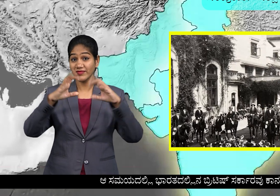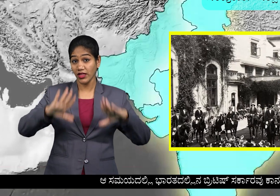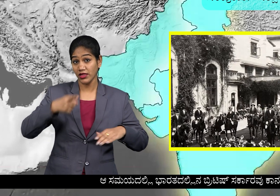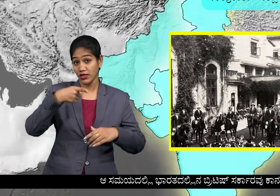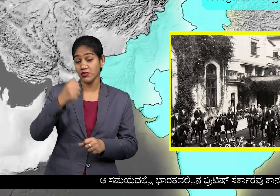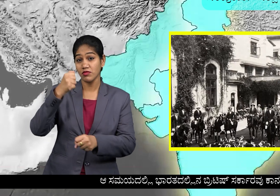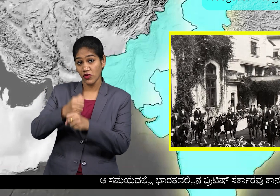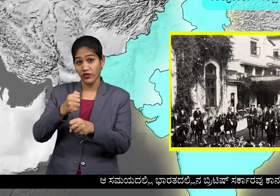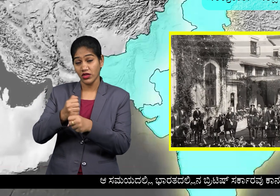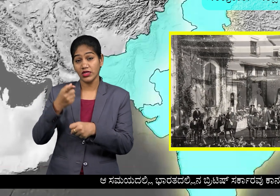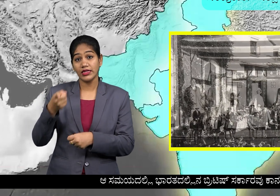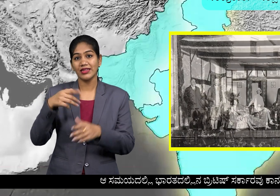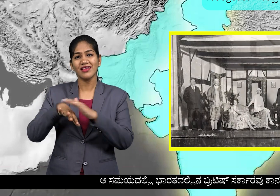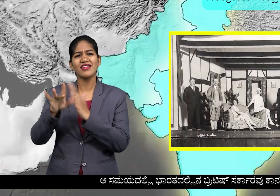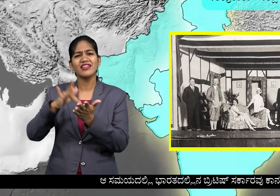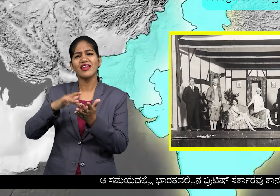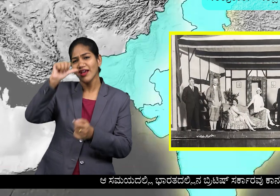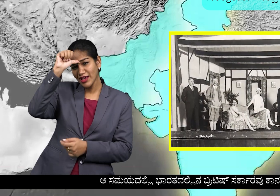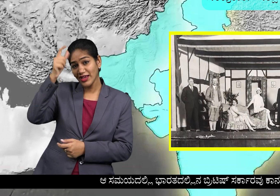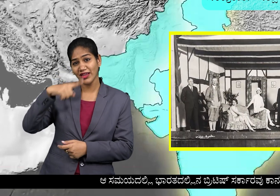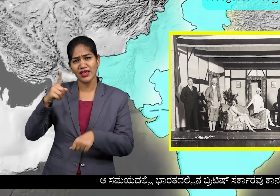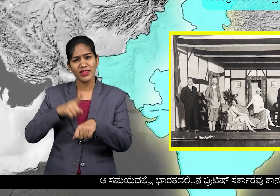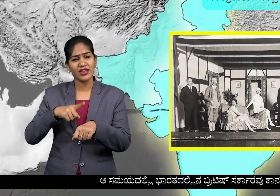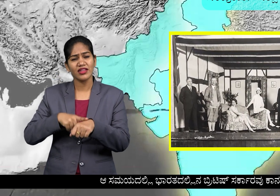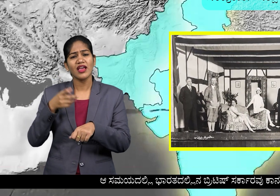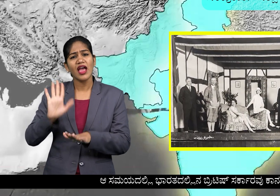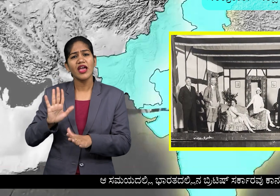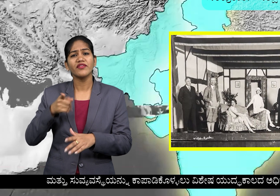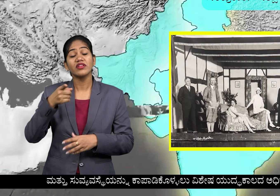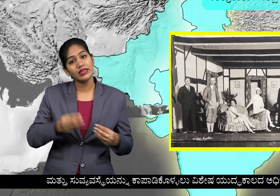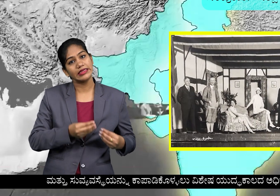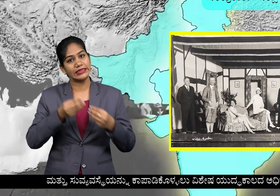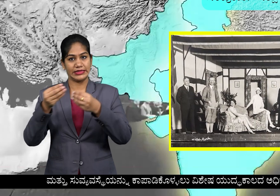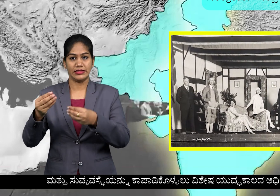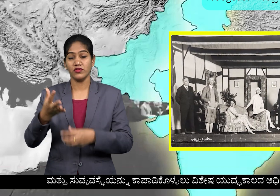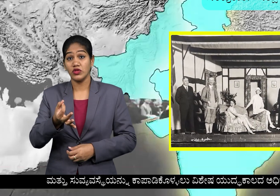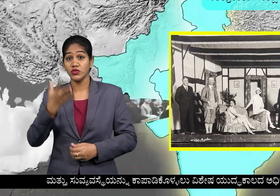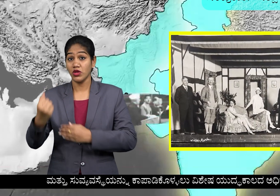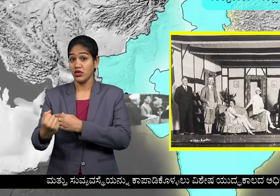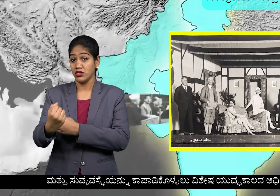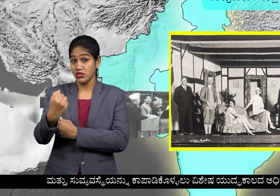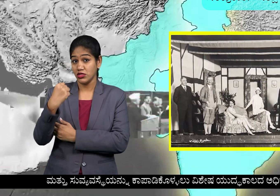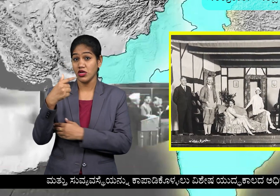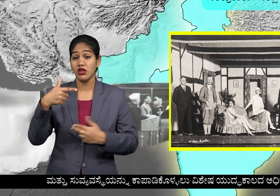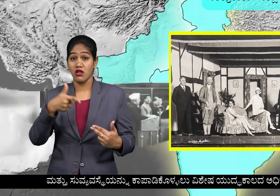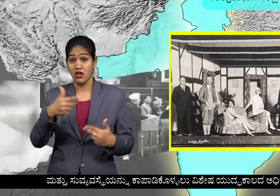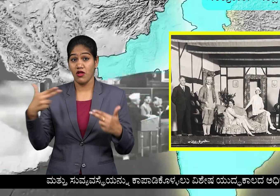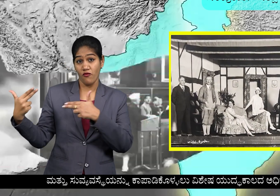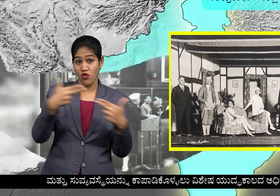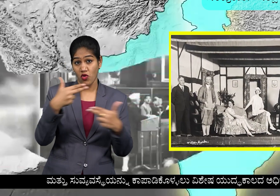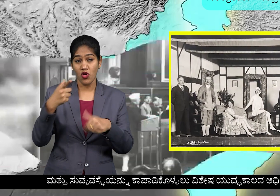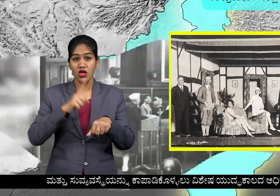ಆ ಸಮಯದಲ್ಲಿ ಭಾರತದಲ್ಲಿನ ಬ್ರಿಟಿಷ್ ಸರ್ಕಾರವು ಕಾನೂನು ಮತ್ತು ಸುವ್ಯವಸ್ಥೆಯನ್ನು ಕಾಪಾಡಲು